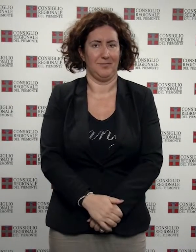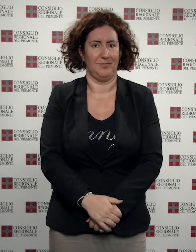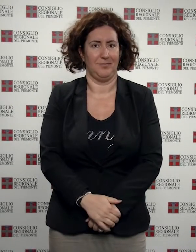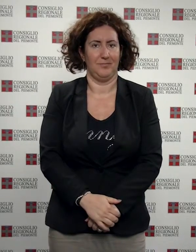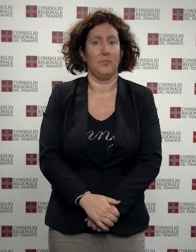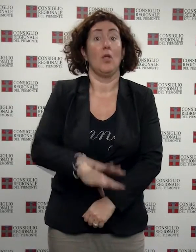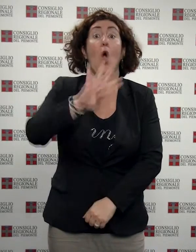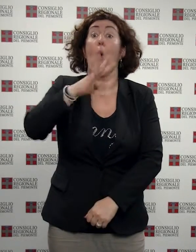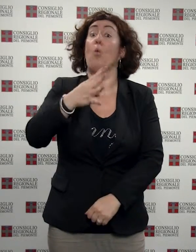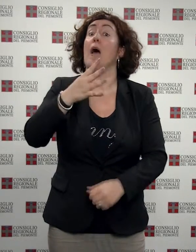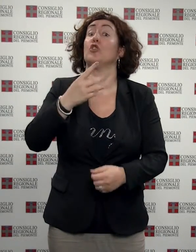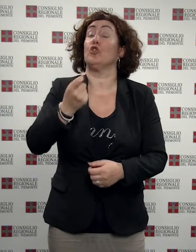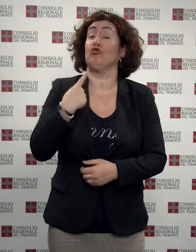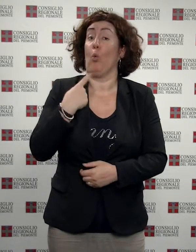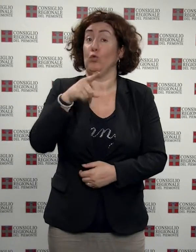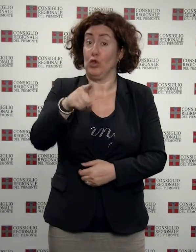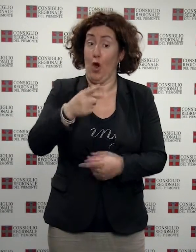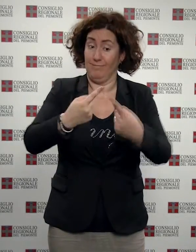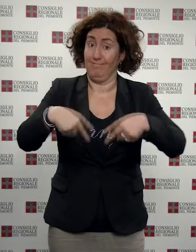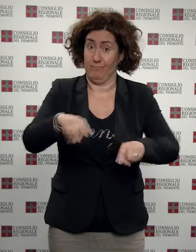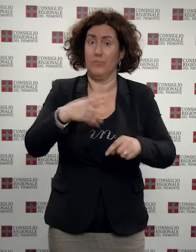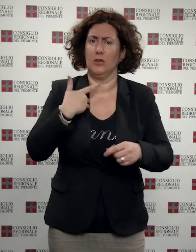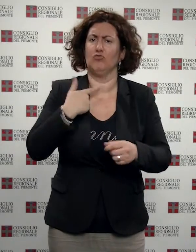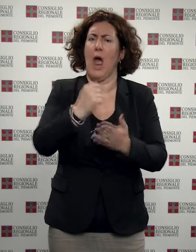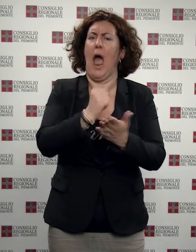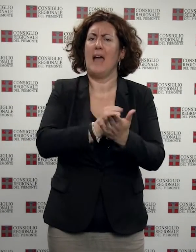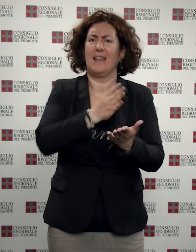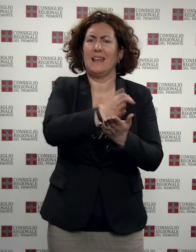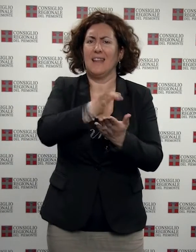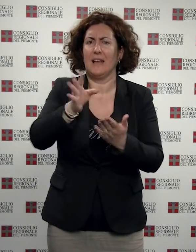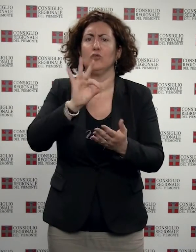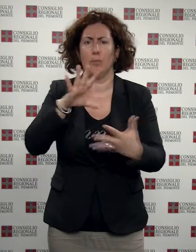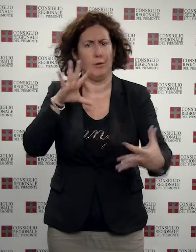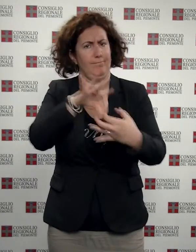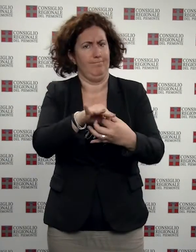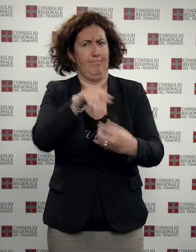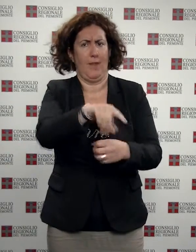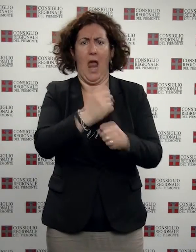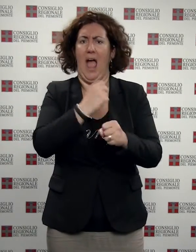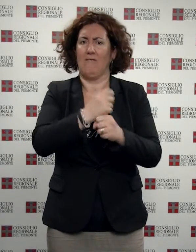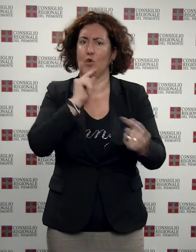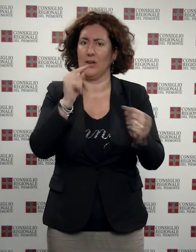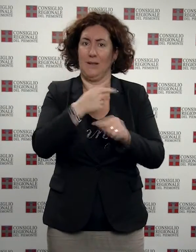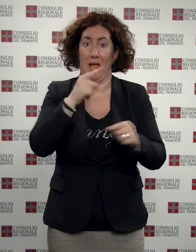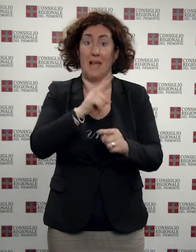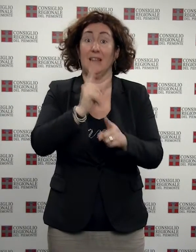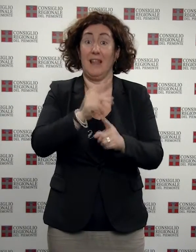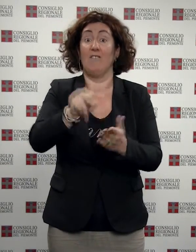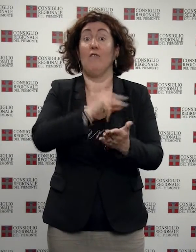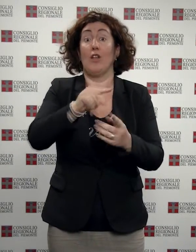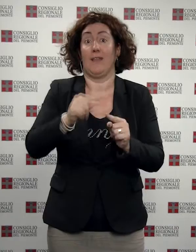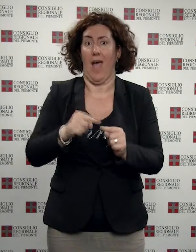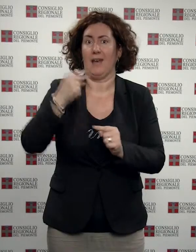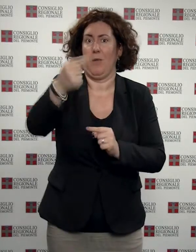del 4 giugno il Consiglio regionale ha discusso diversi atti di indirizzo collegati al dibattito sul lavoro che saranno votati nella prossima